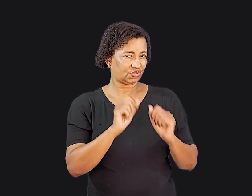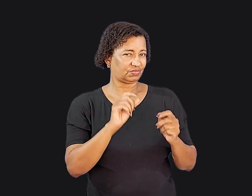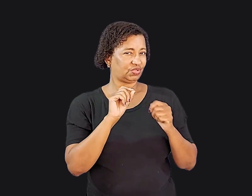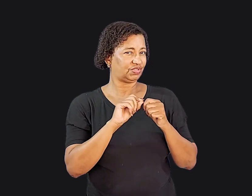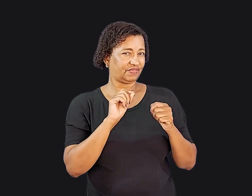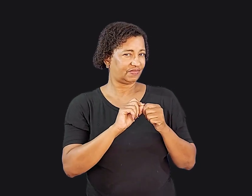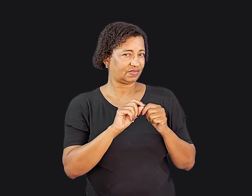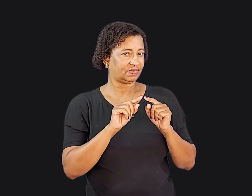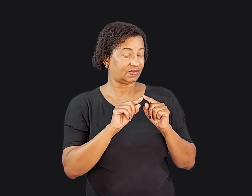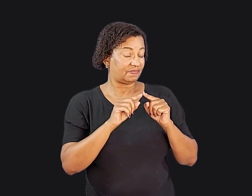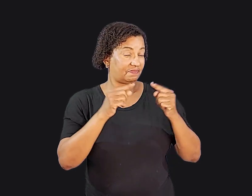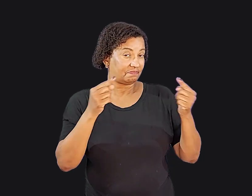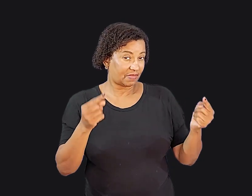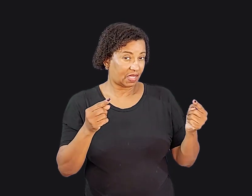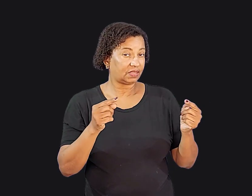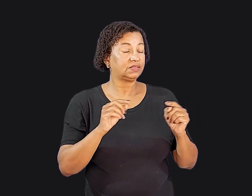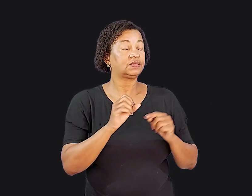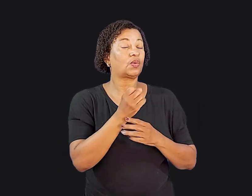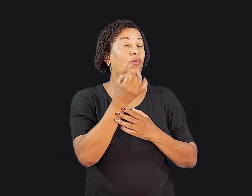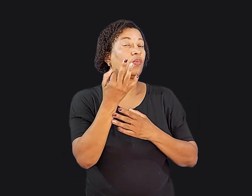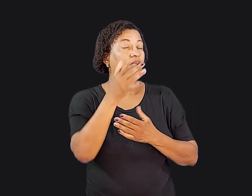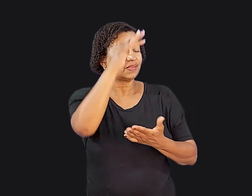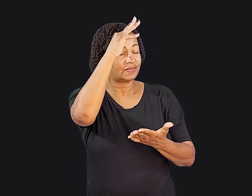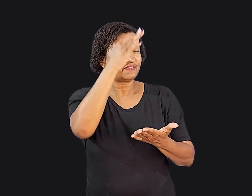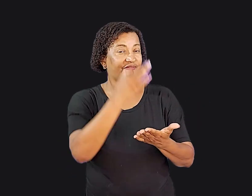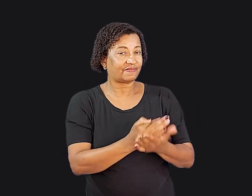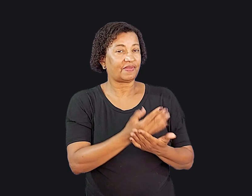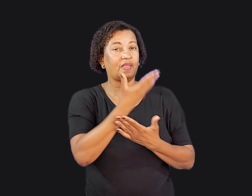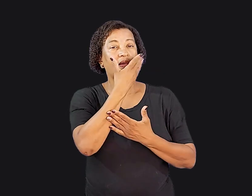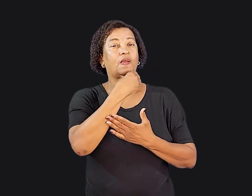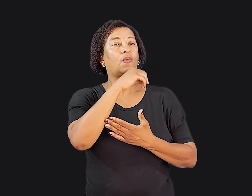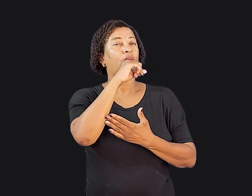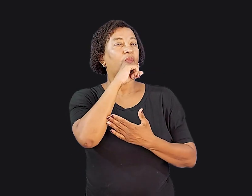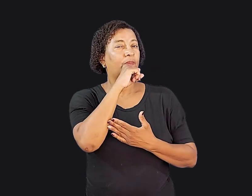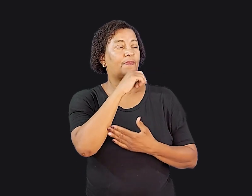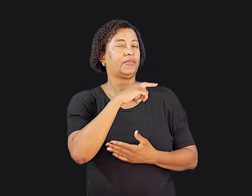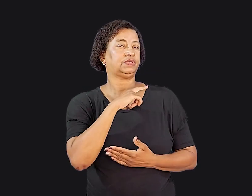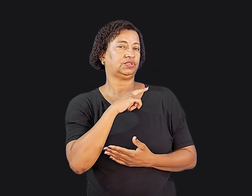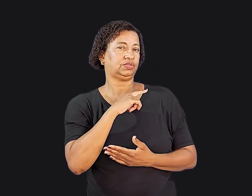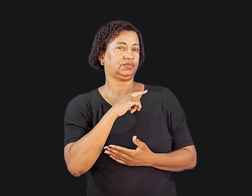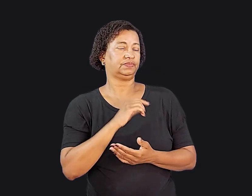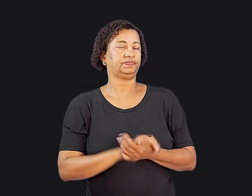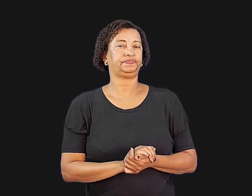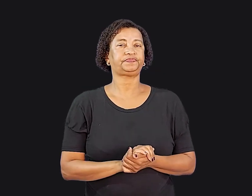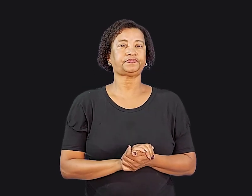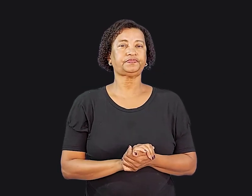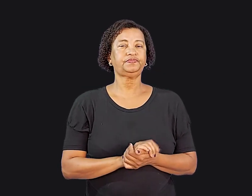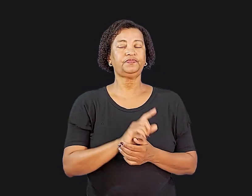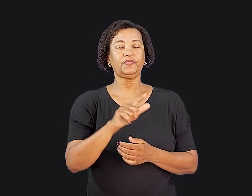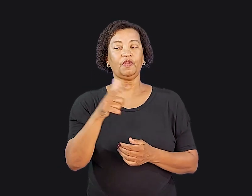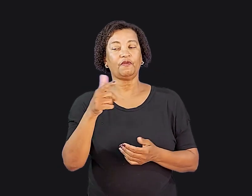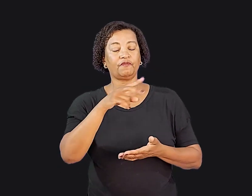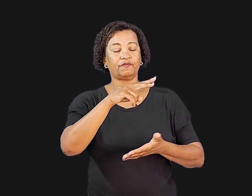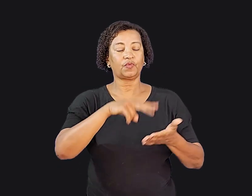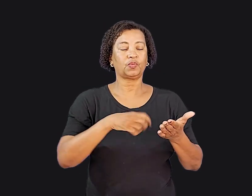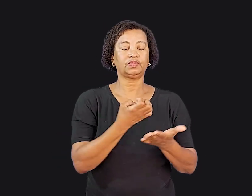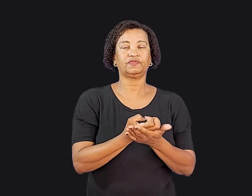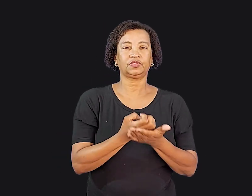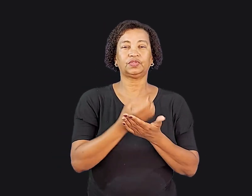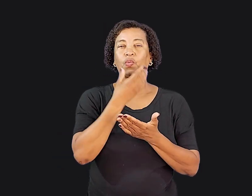não fazer, mas de quanta fé o Pai tinha. Quando o pai ouve isso, lemos em outro evangelho, ele cai no